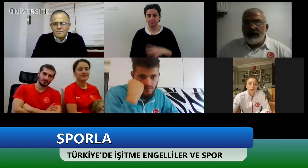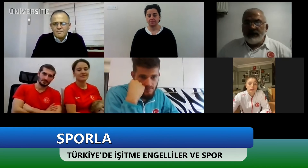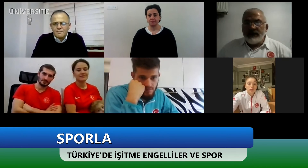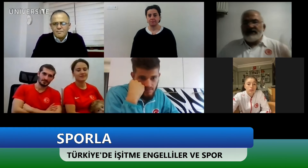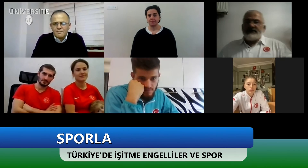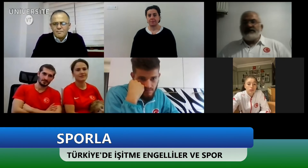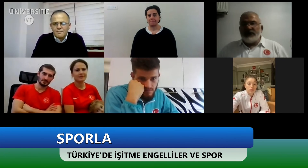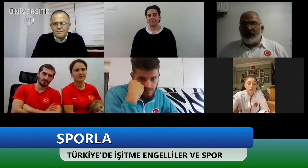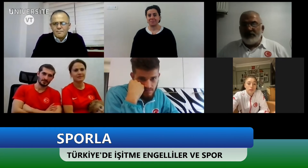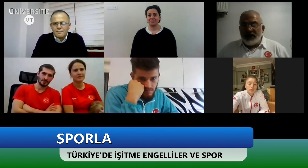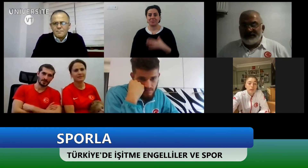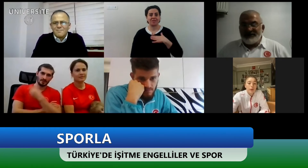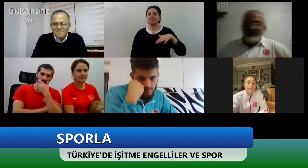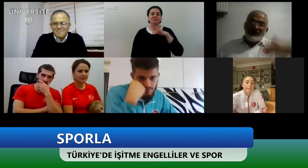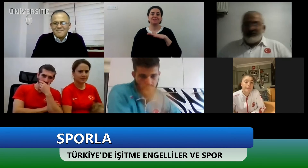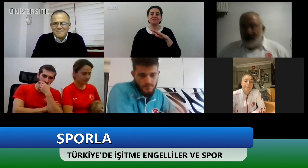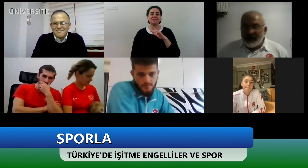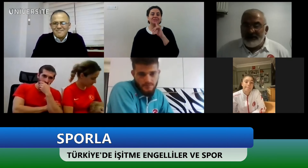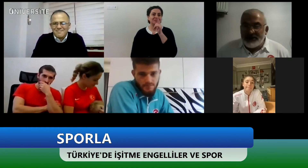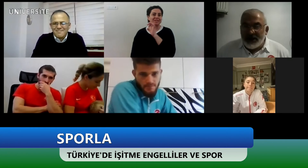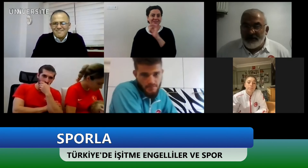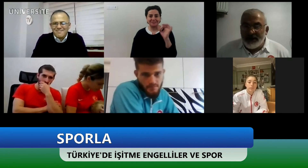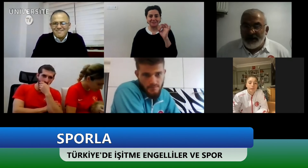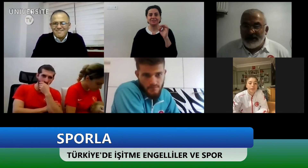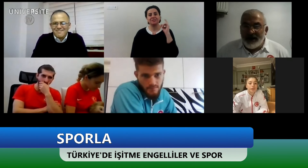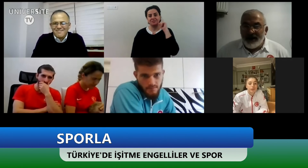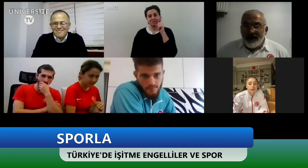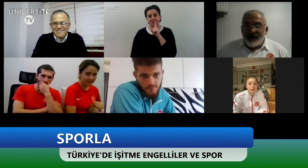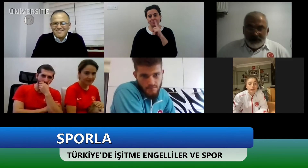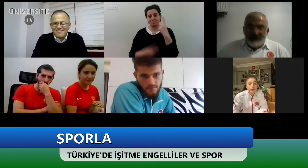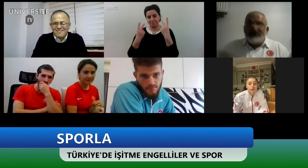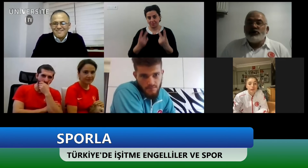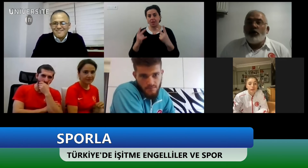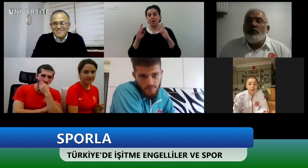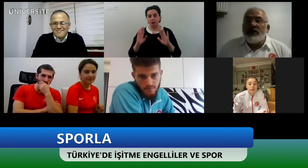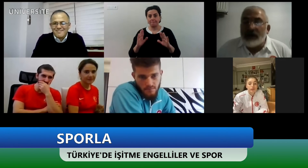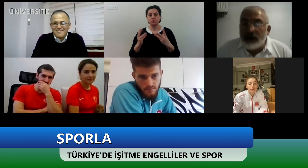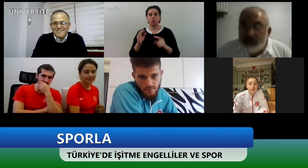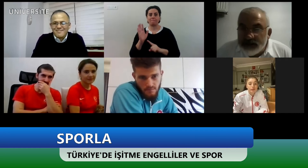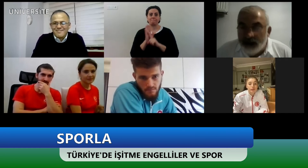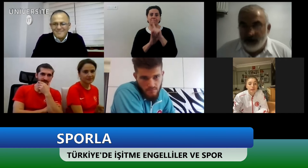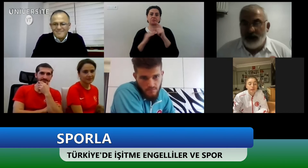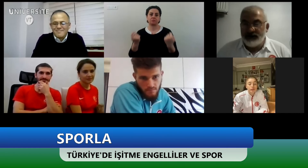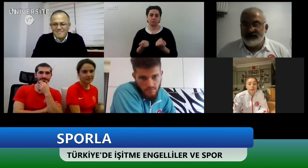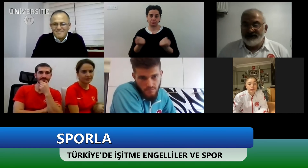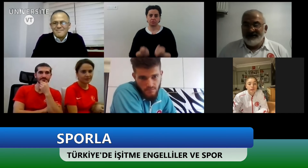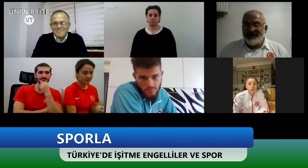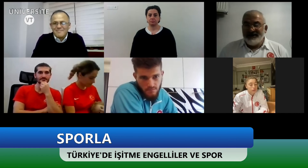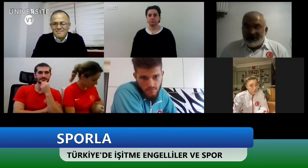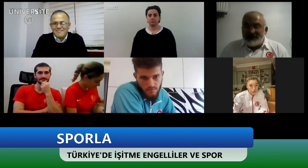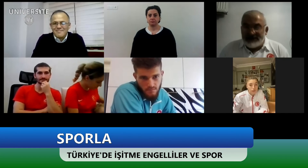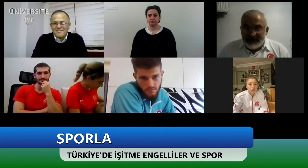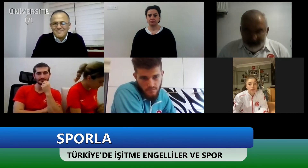sadece sessiz bir camiayız. Biz işitme engelli bir camiayız ama neticede çok başarılı bir camiayız.